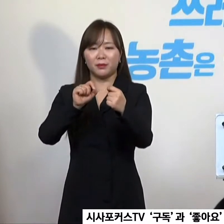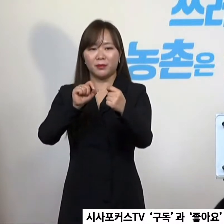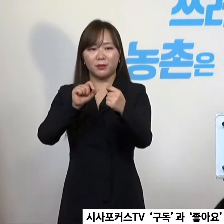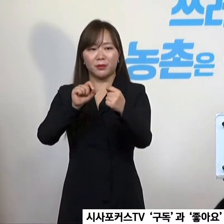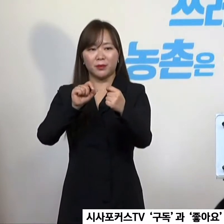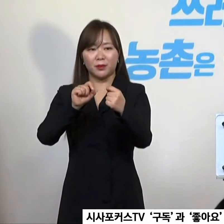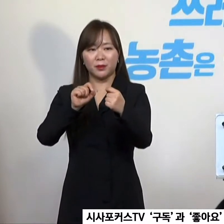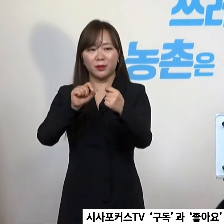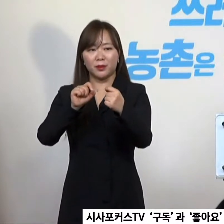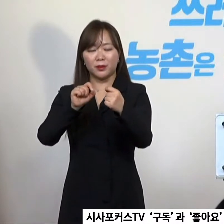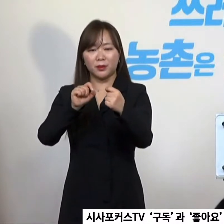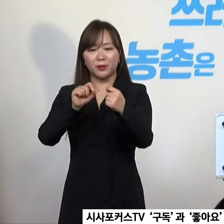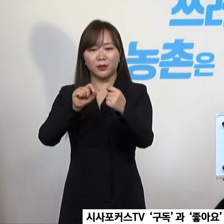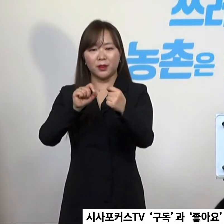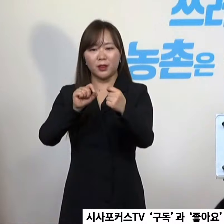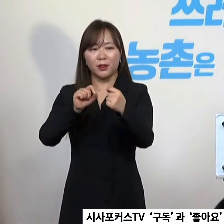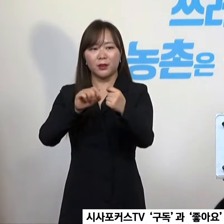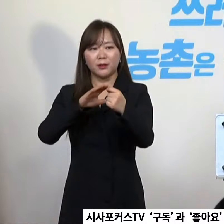이런 전격적인 이런